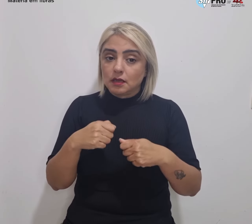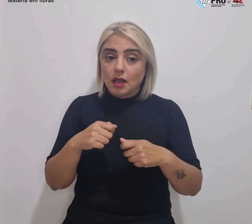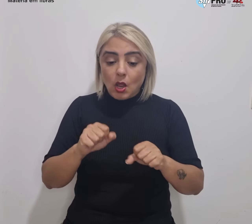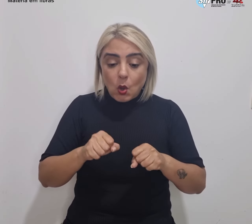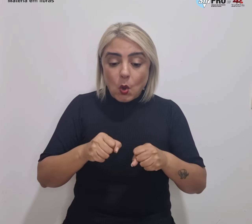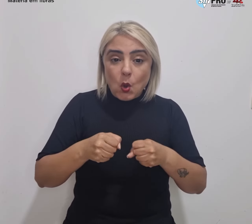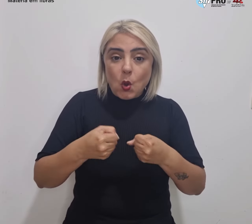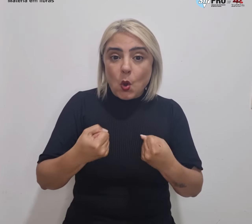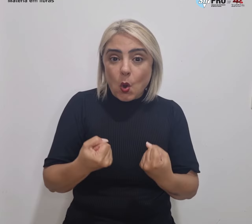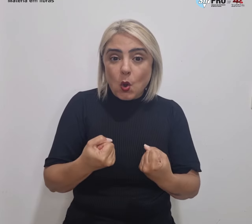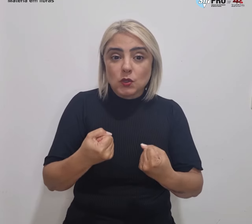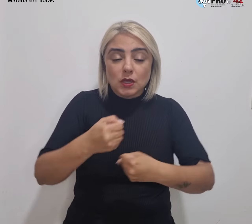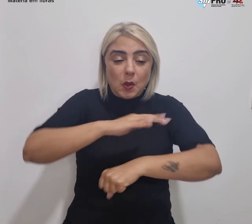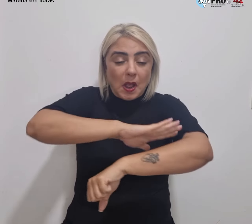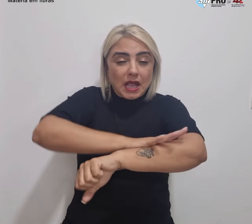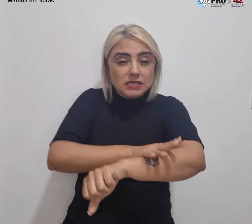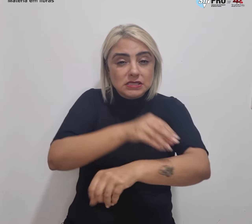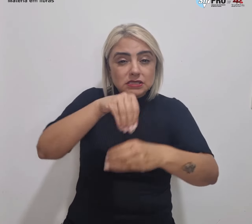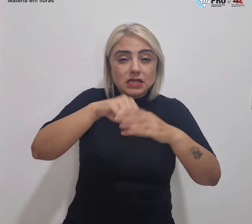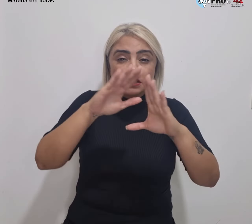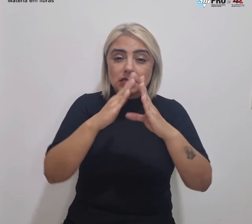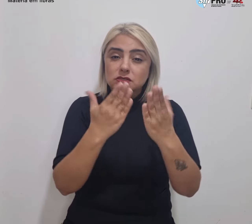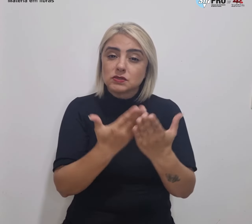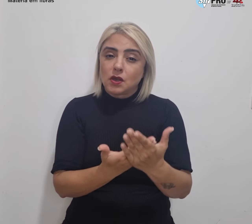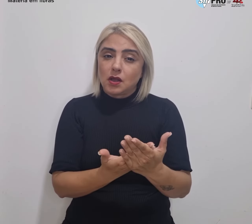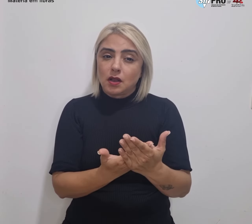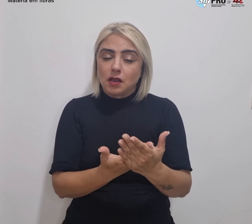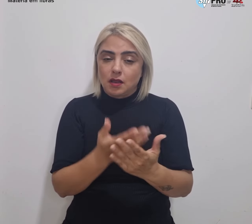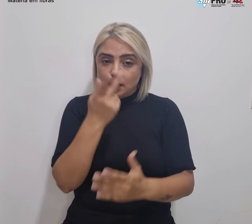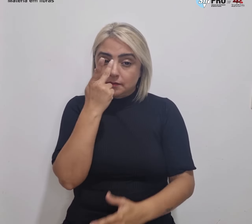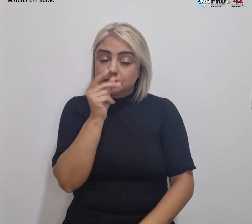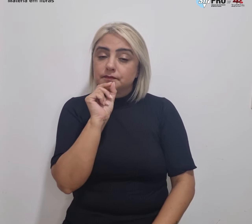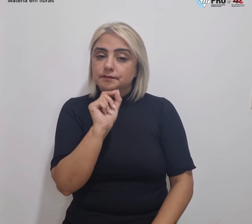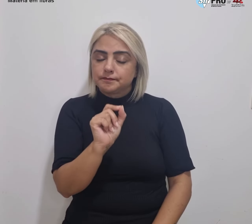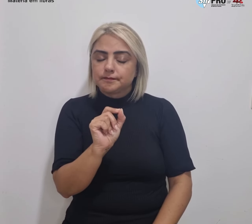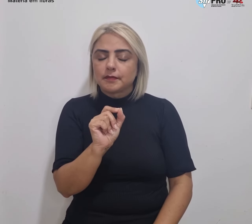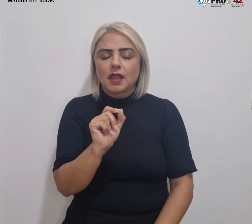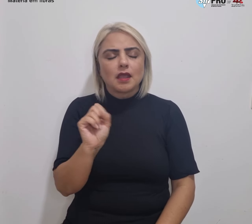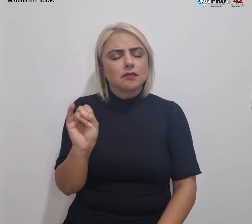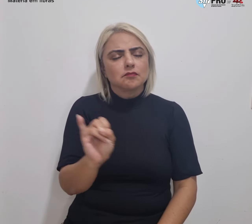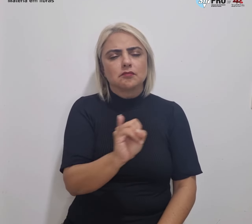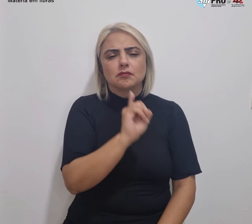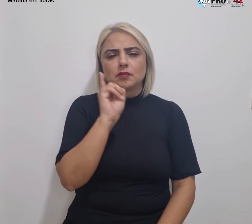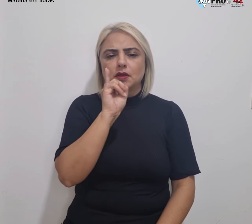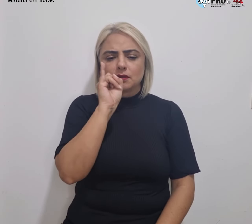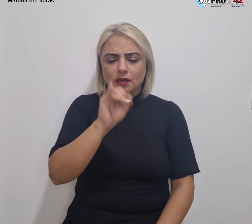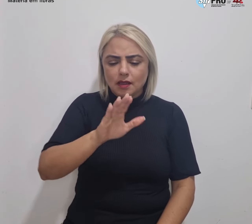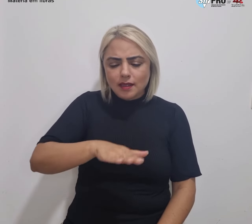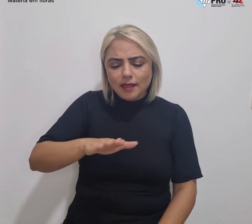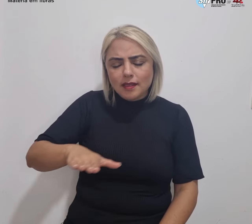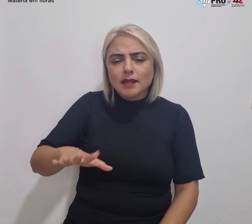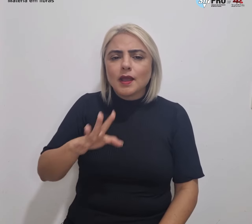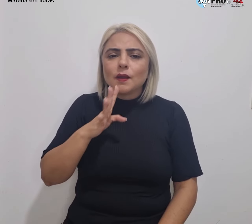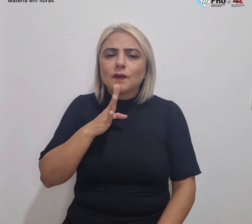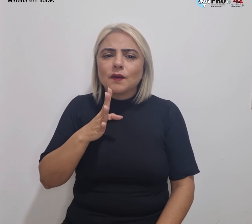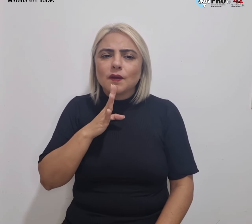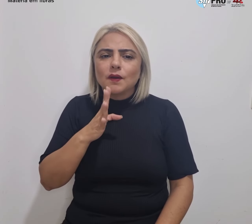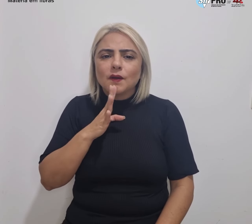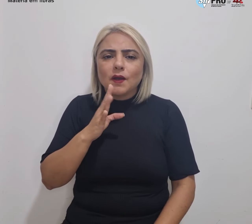o racismo no ambiente escolar para isso é fundamental que as crianças conheçam construam